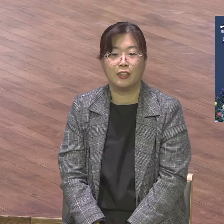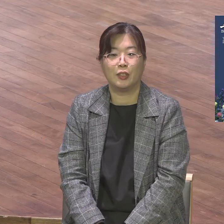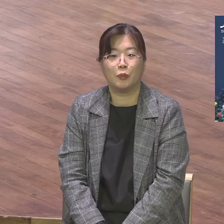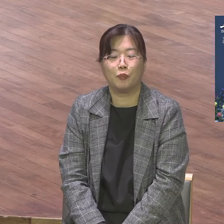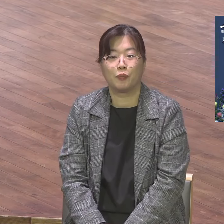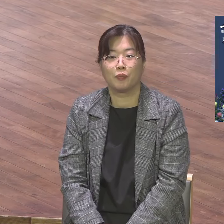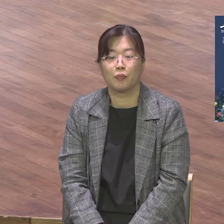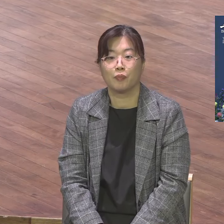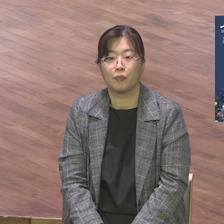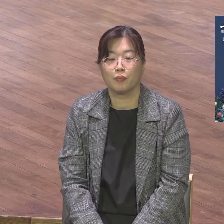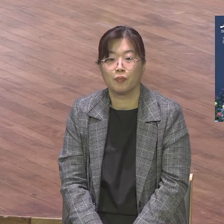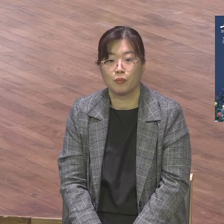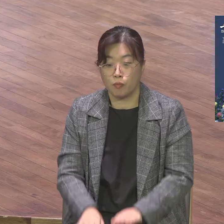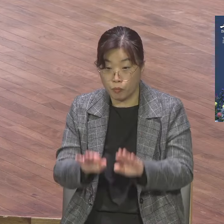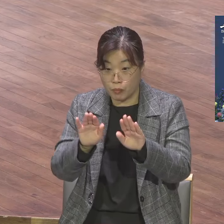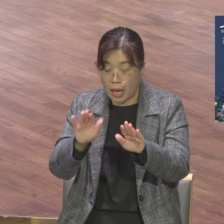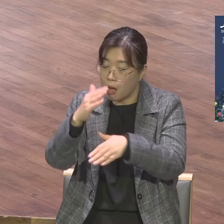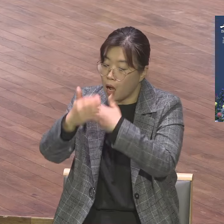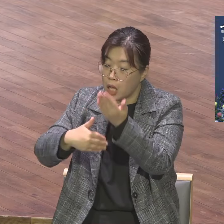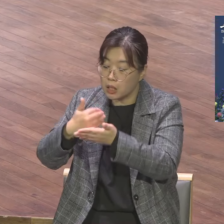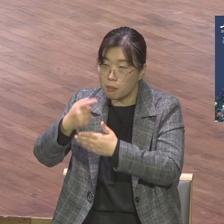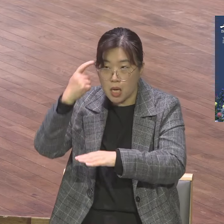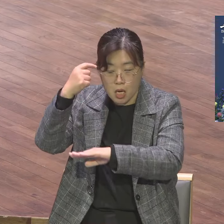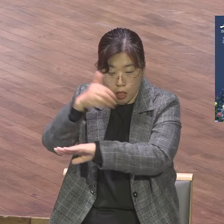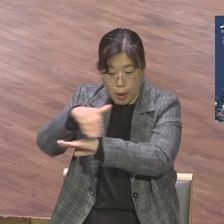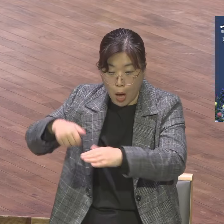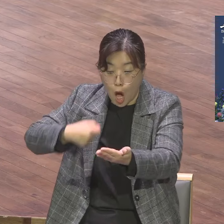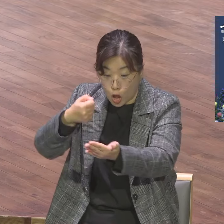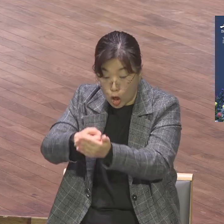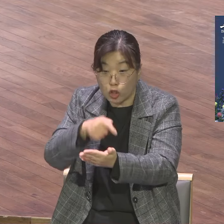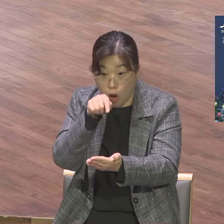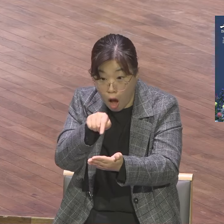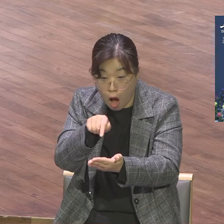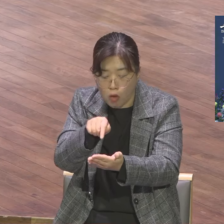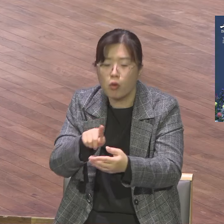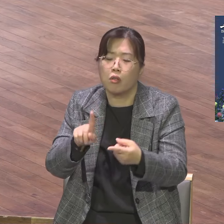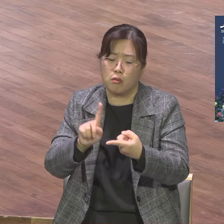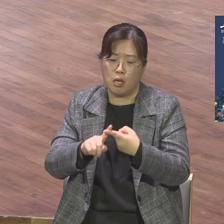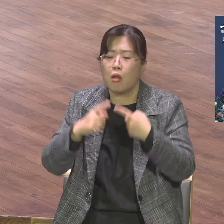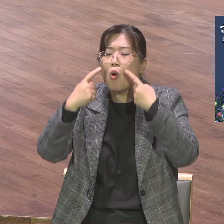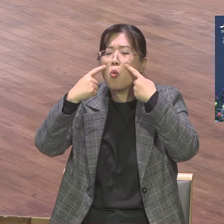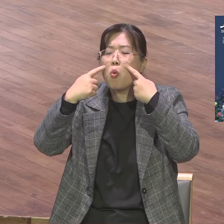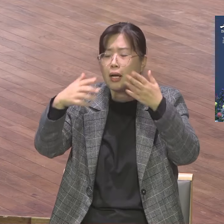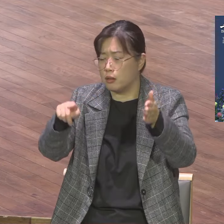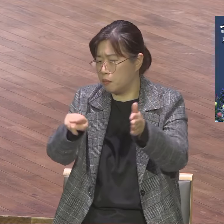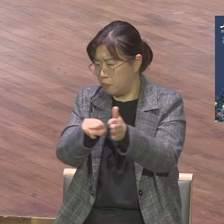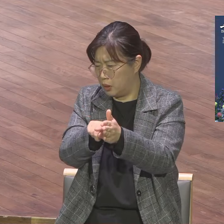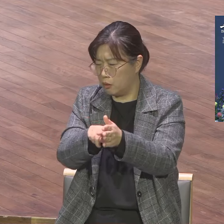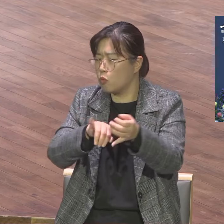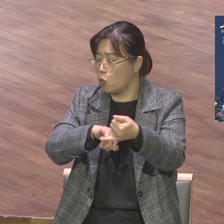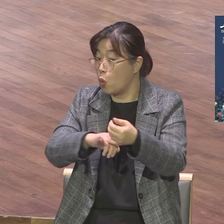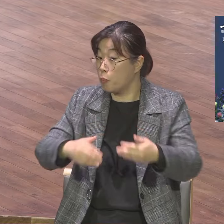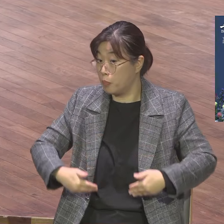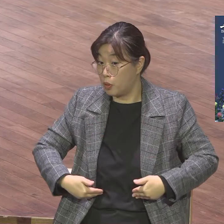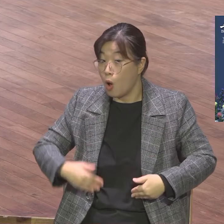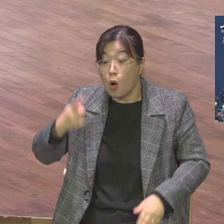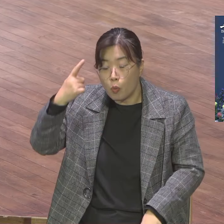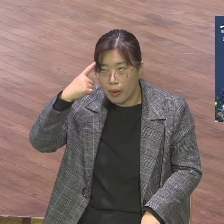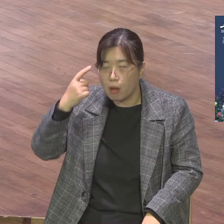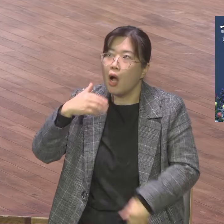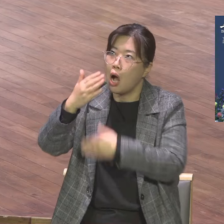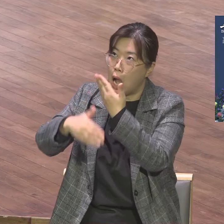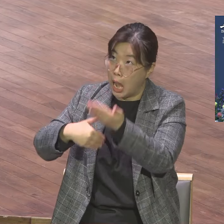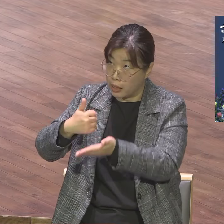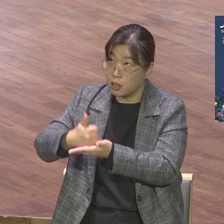것이 확신의 삶이에요. 확신. 확신의 삶이에요. 하나님께서 반드시 이루기 때문에 본문